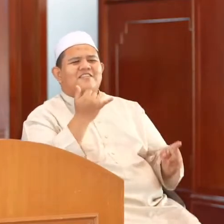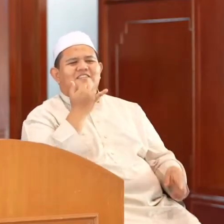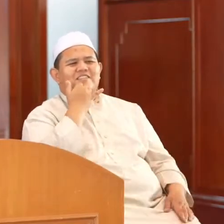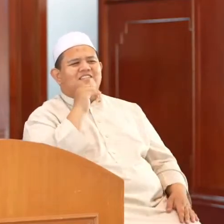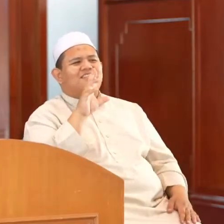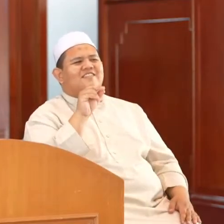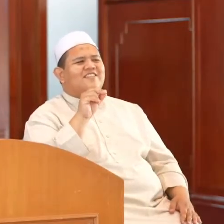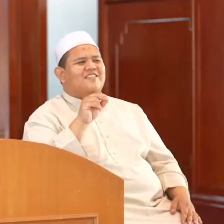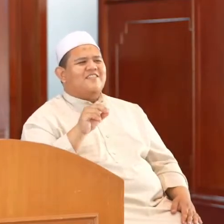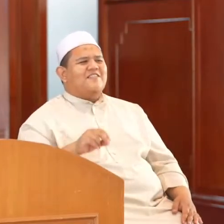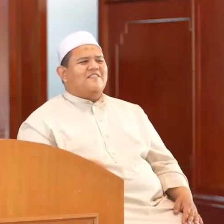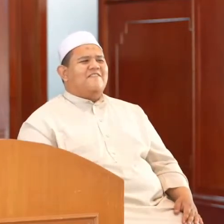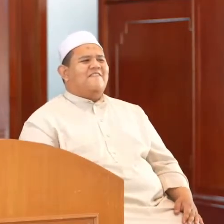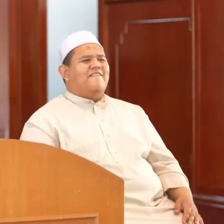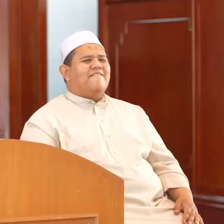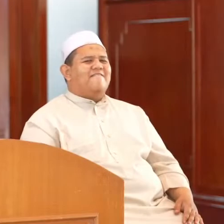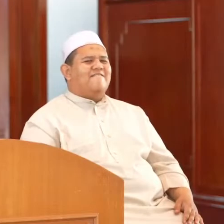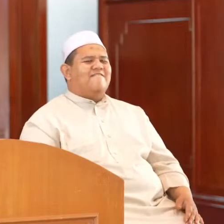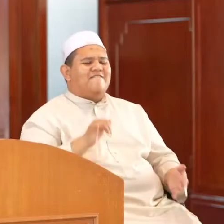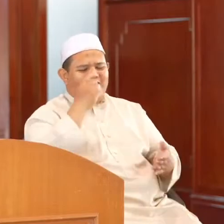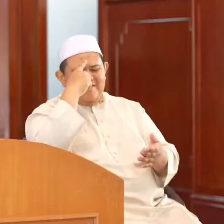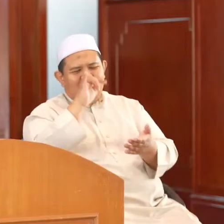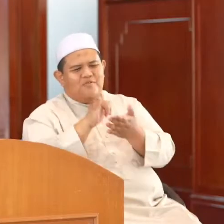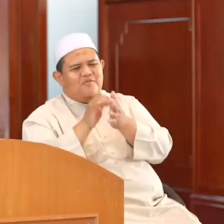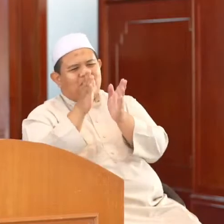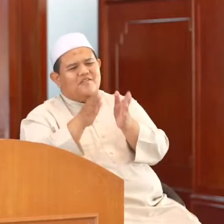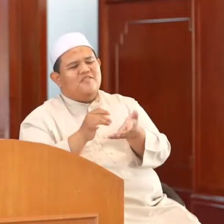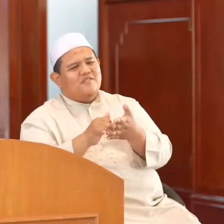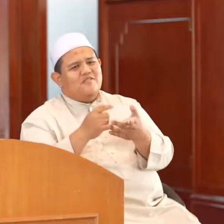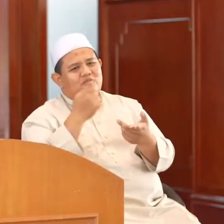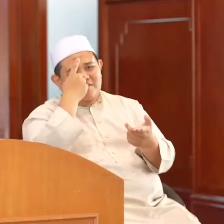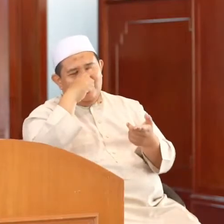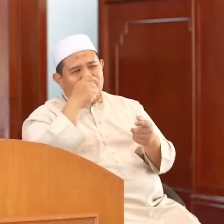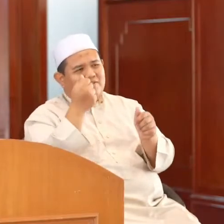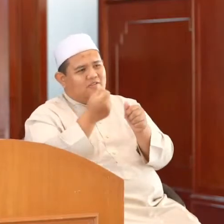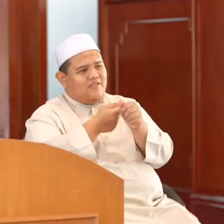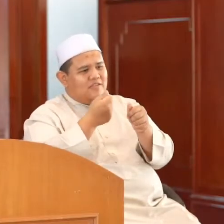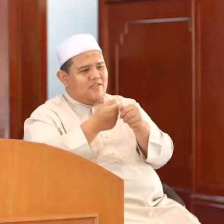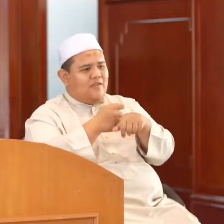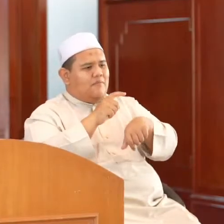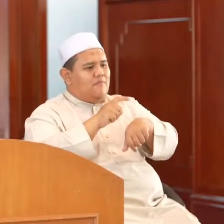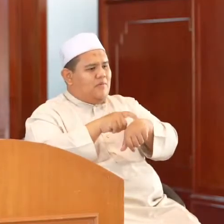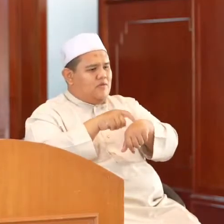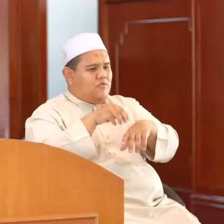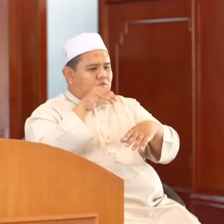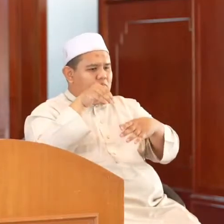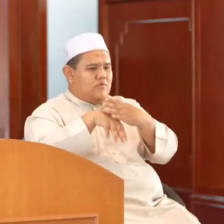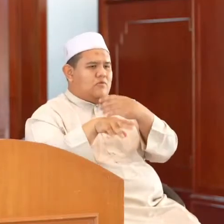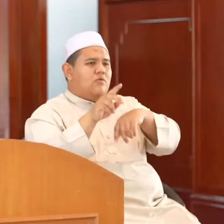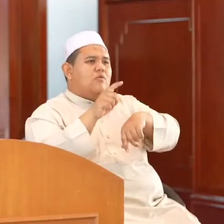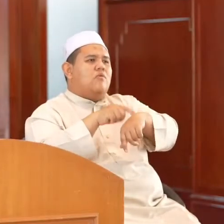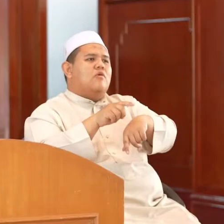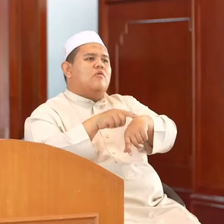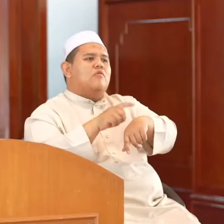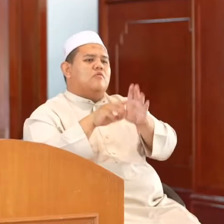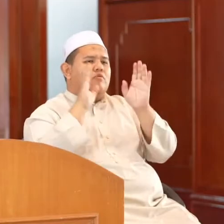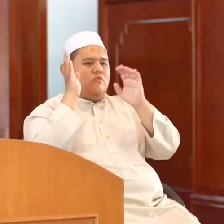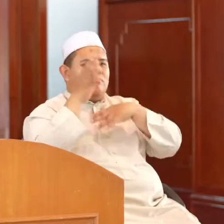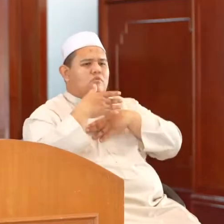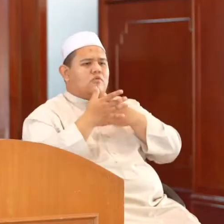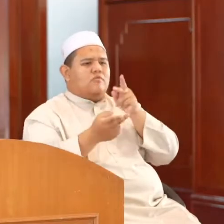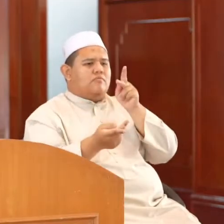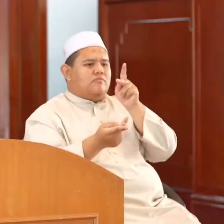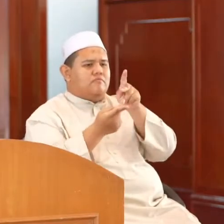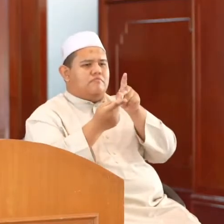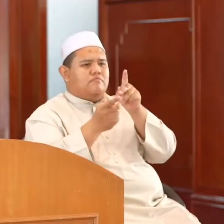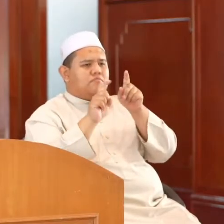memang kita kena sembahyang ni, nak cerita tu orang ni ni. Setiap kali masuk waktu sembahyang, awak hendaklah ambil wuduk,